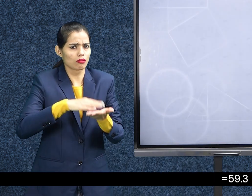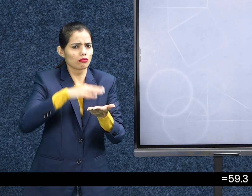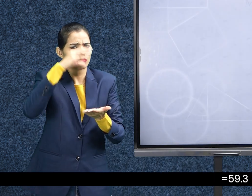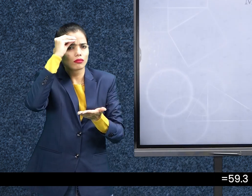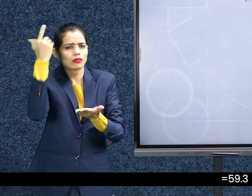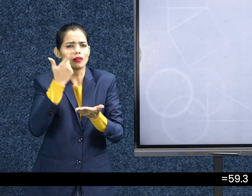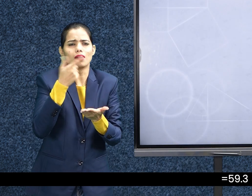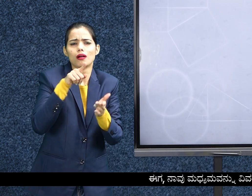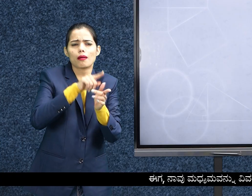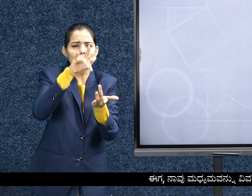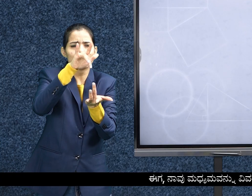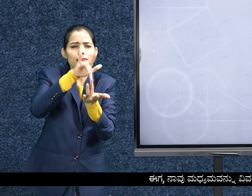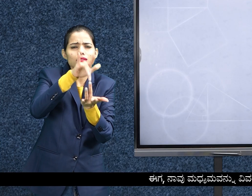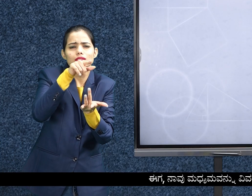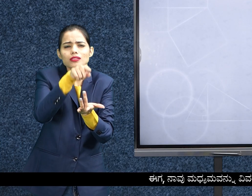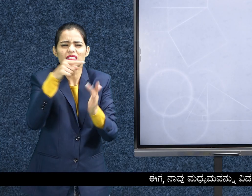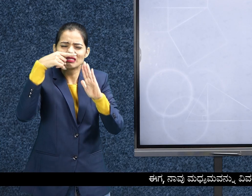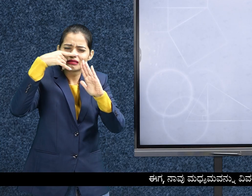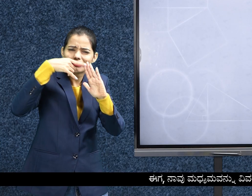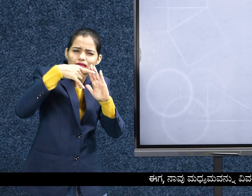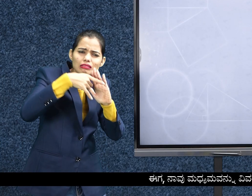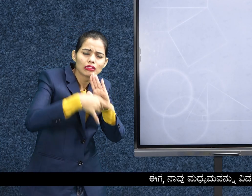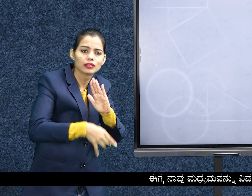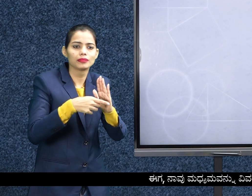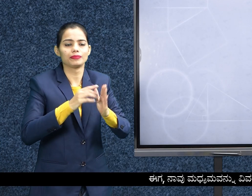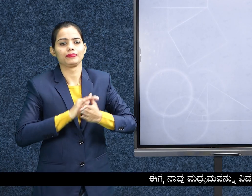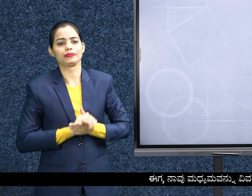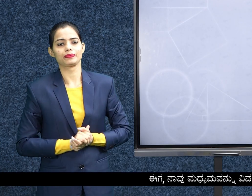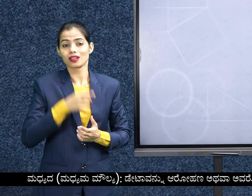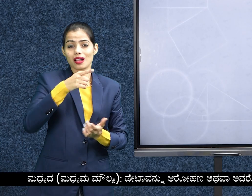to 59.3. ಈಗ ನಾವು ಮಾಧ್ಯಮವನ್ನ ವಿವರವಾಗಿ ಕಲಿತೇವೆ.